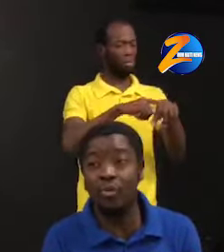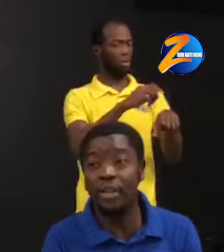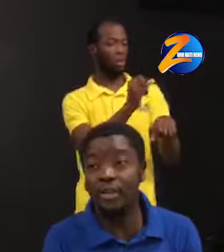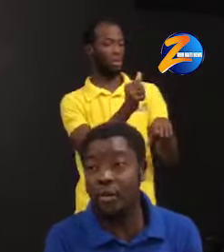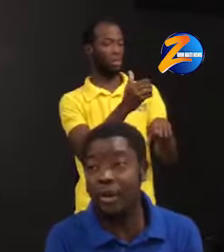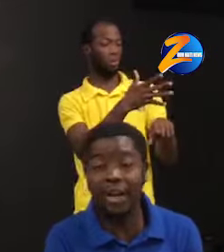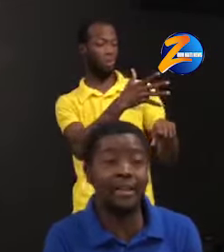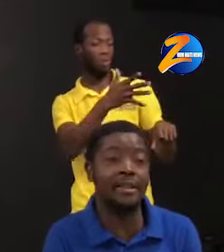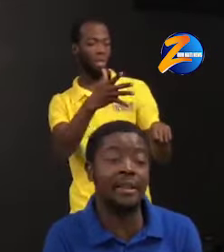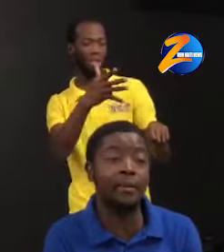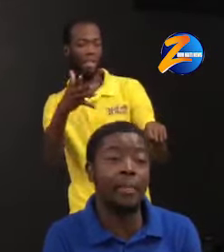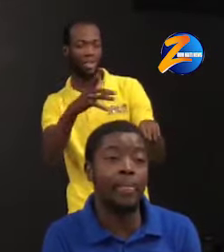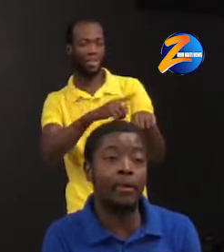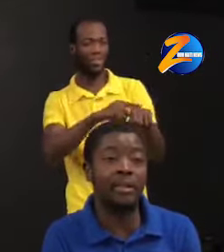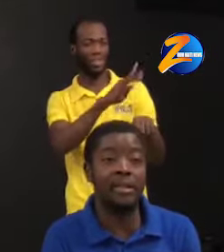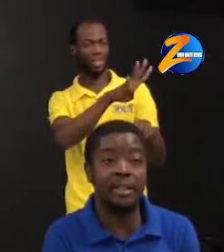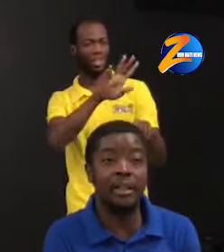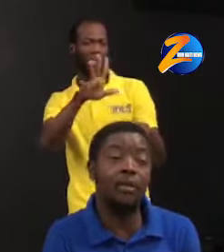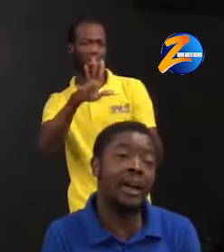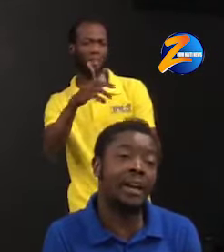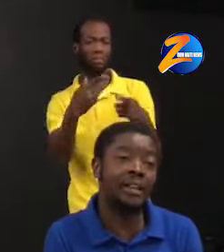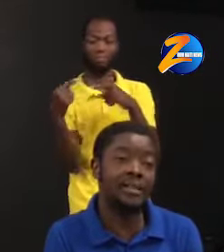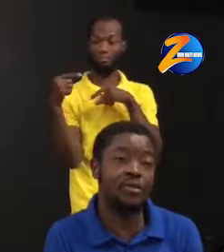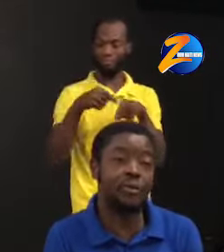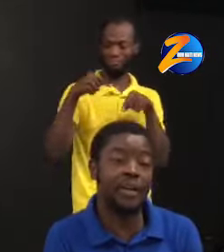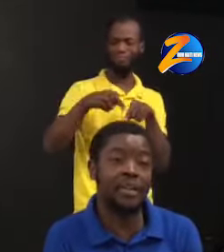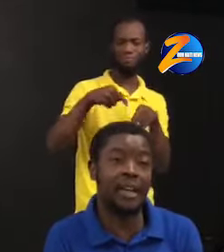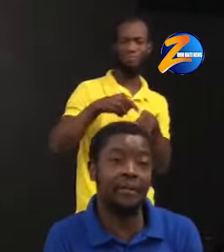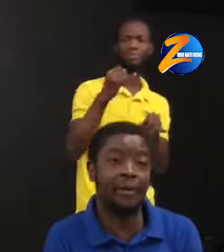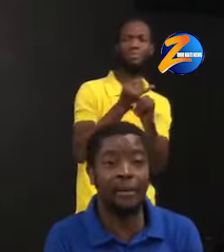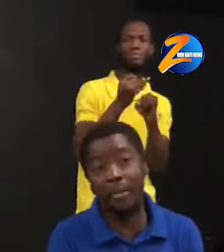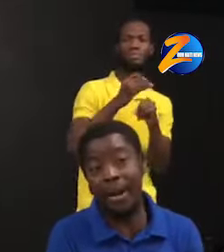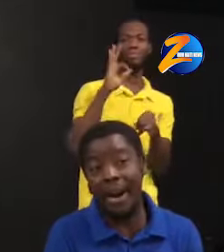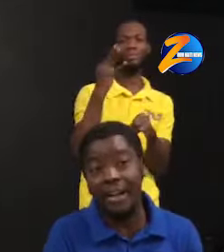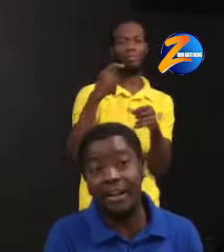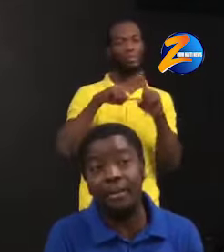particulièrement en Haïti. Ici Pierre Philor Saint-Fleur et Claudie Bartol à Port-au-Prince. Zoom Haïti News.